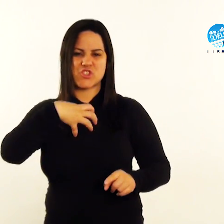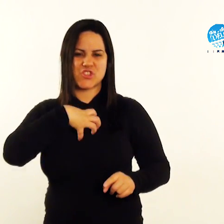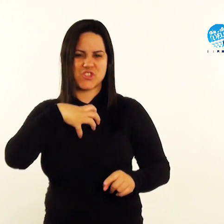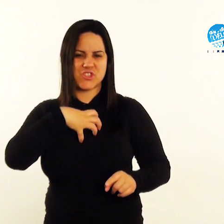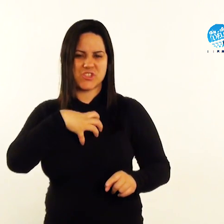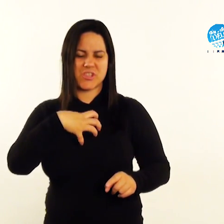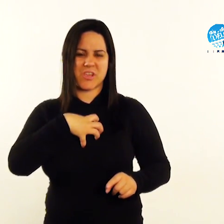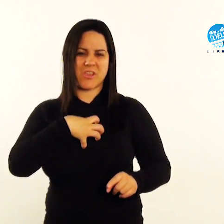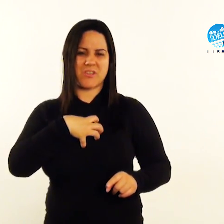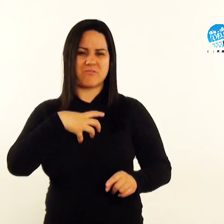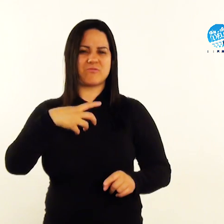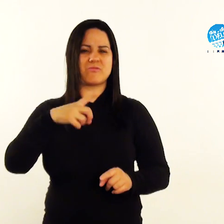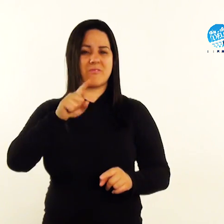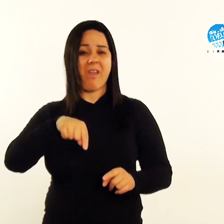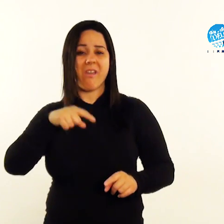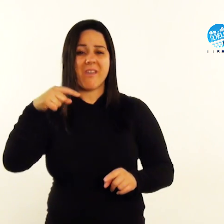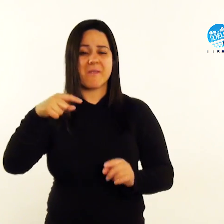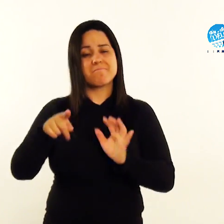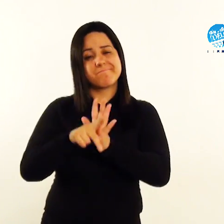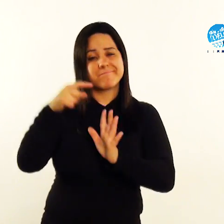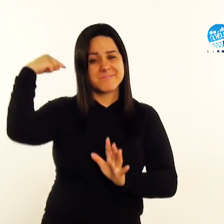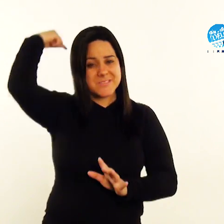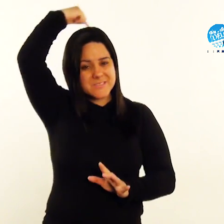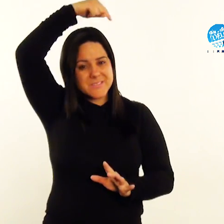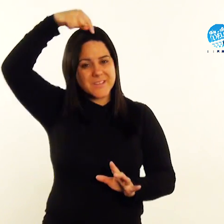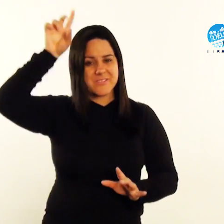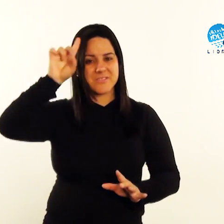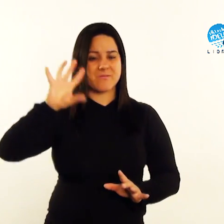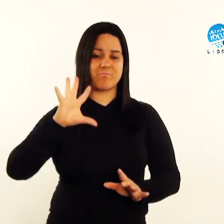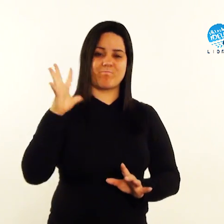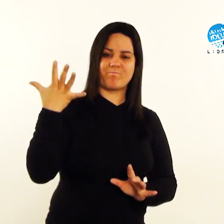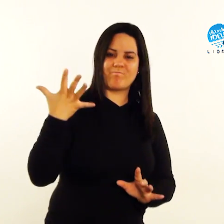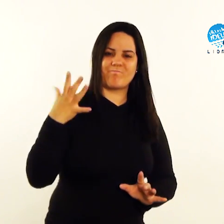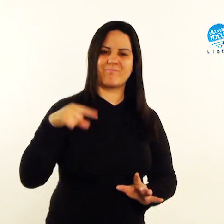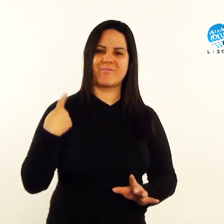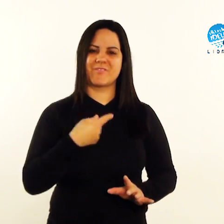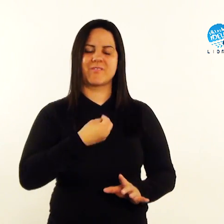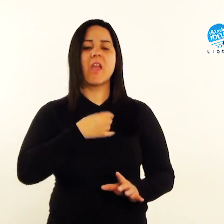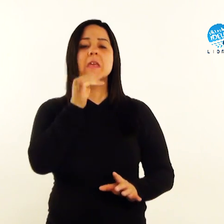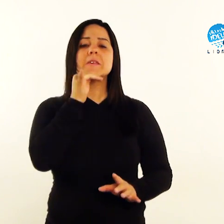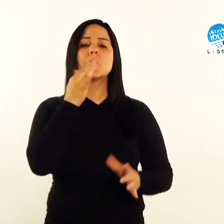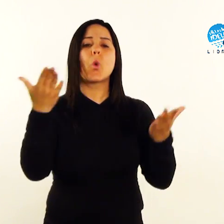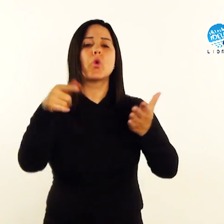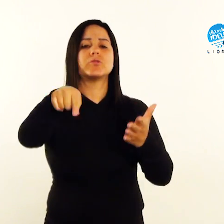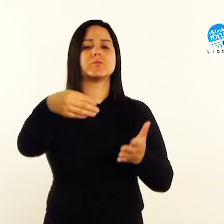dinâmica santa de Deus que acontece na nossa vida. Por exemplo, por que você está aqui hoje?